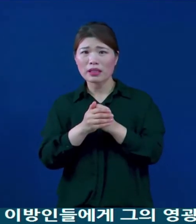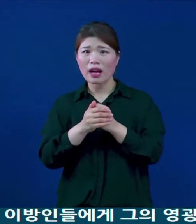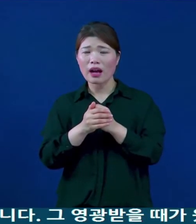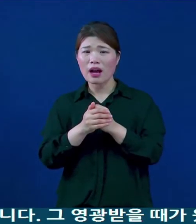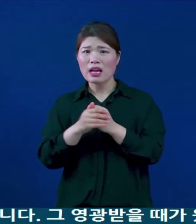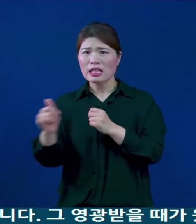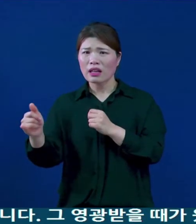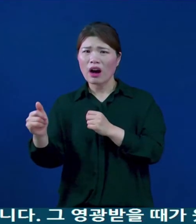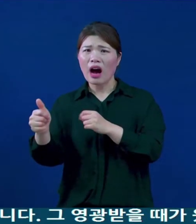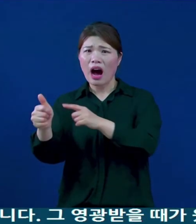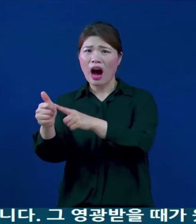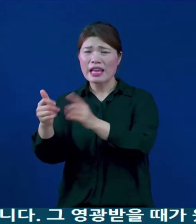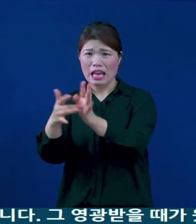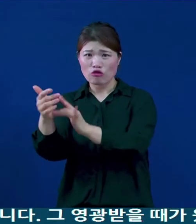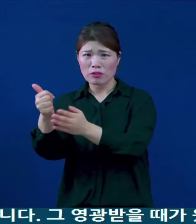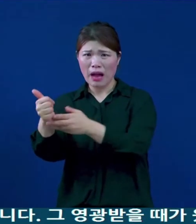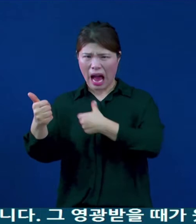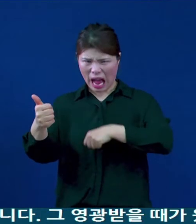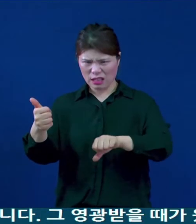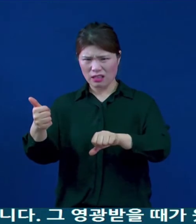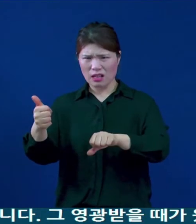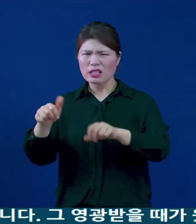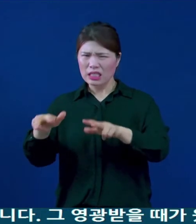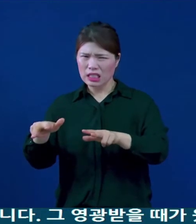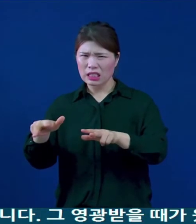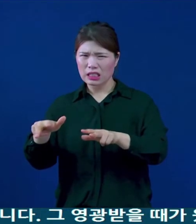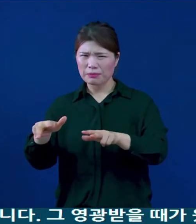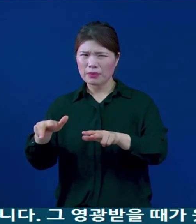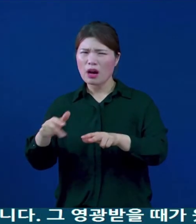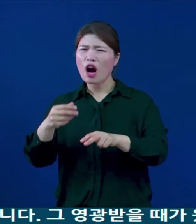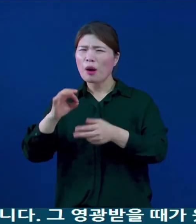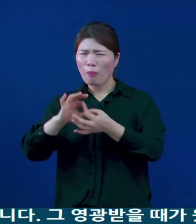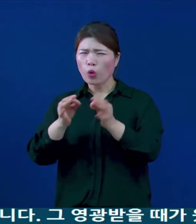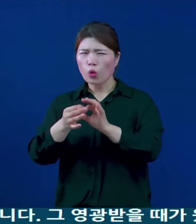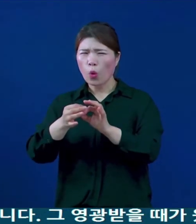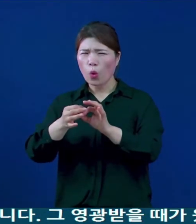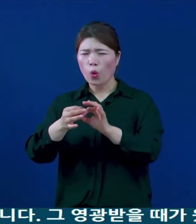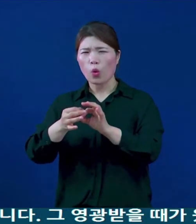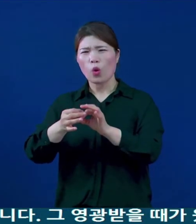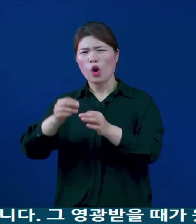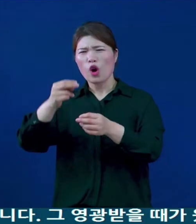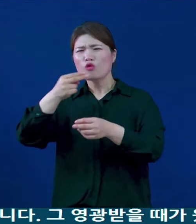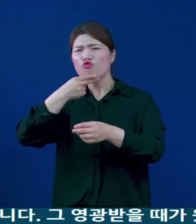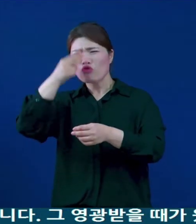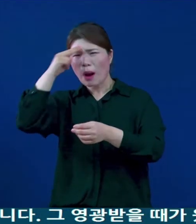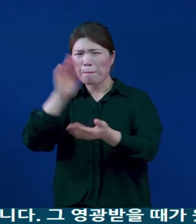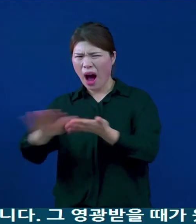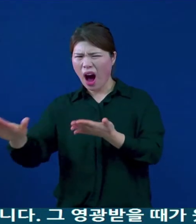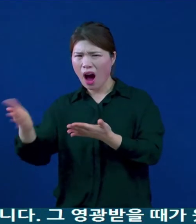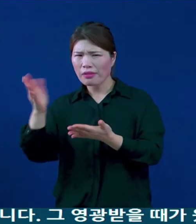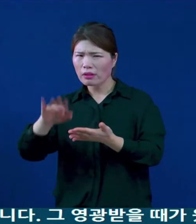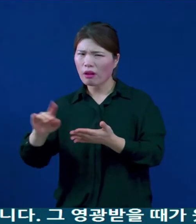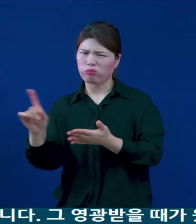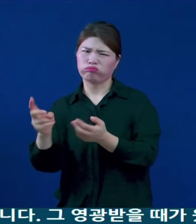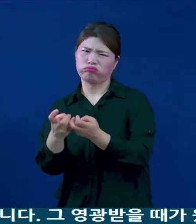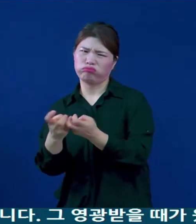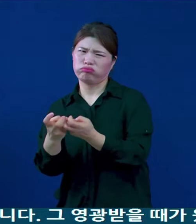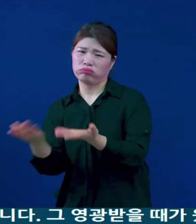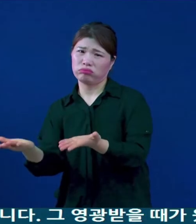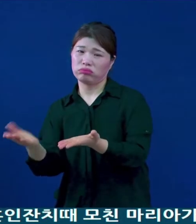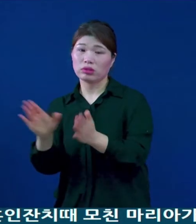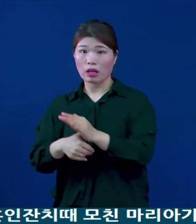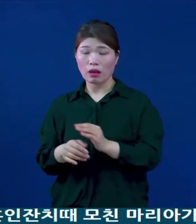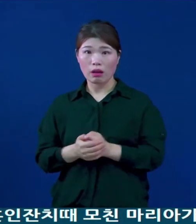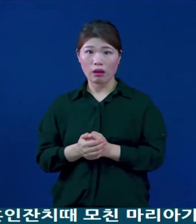곤경에 취하는데 혹시 무슨 일 좀 해주실 수 있을까요? 라고 물었을 때 어머니 지금 제 때가